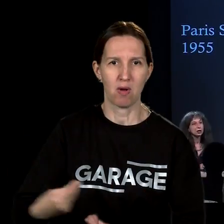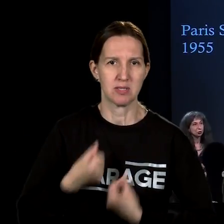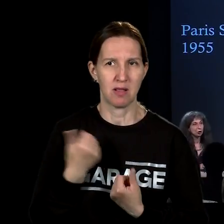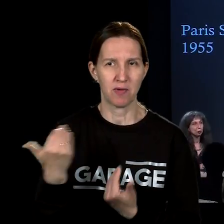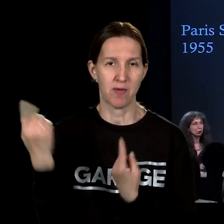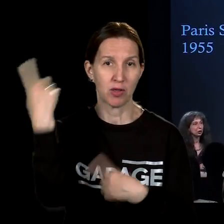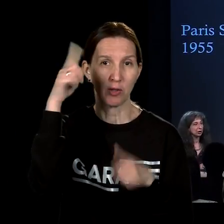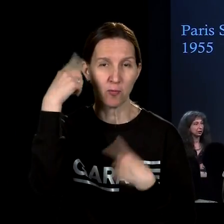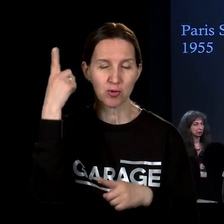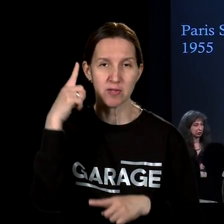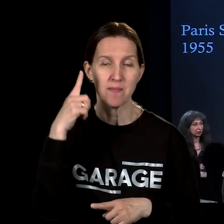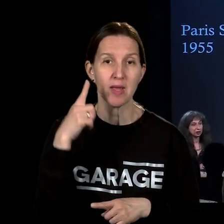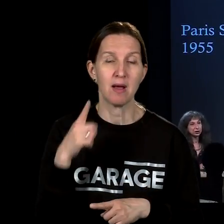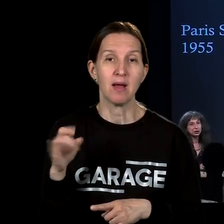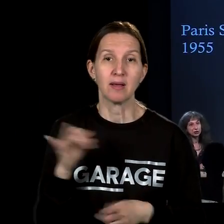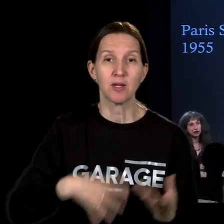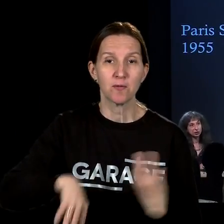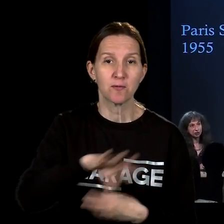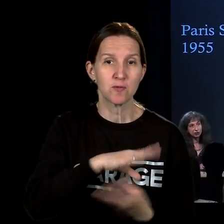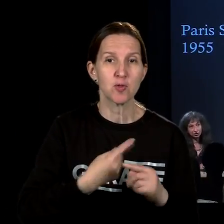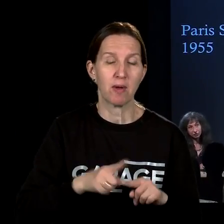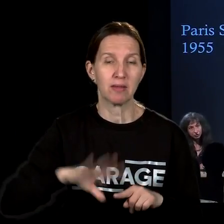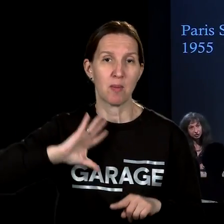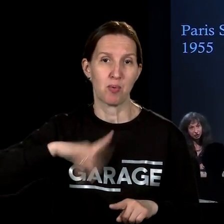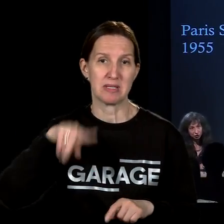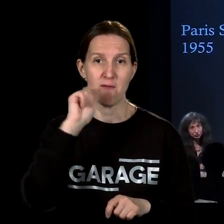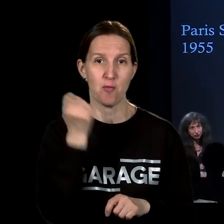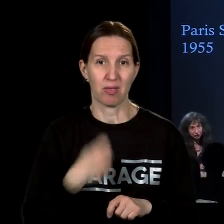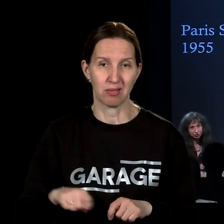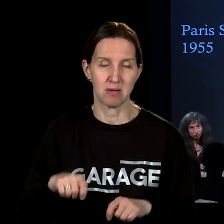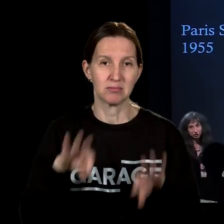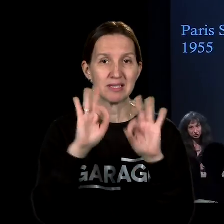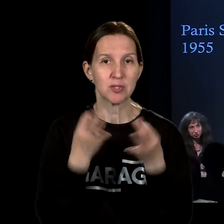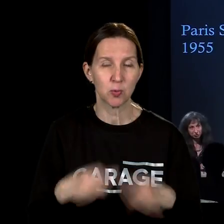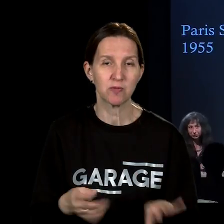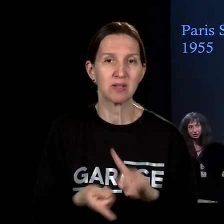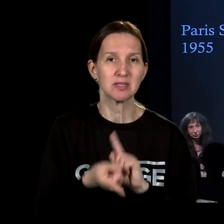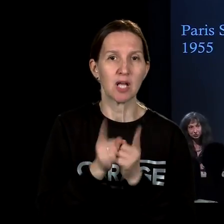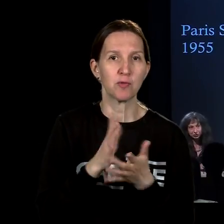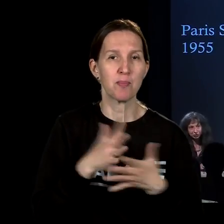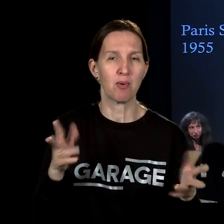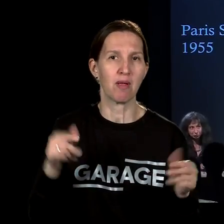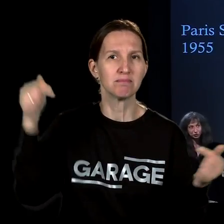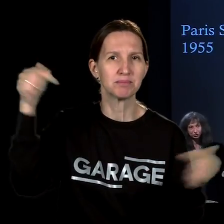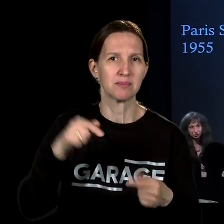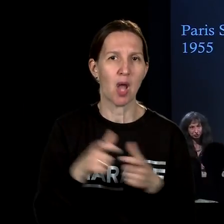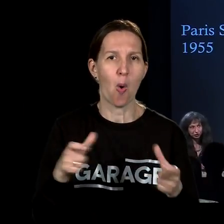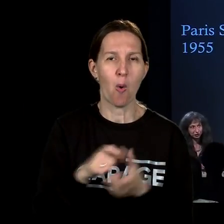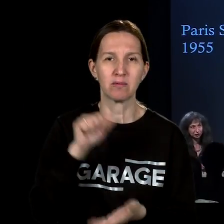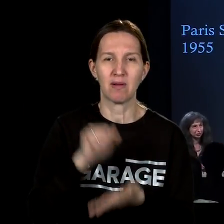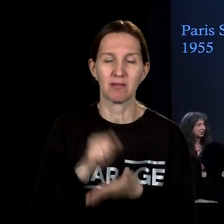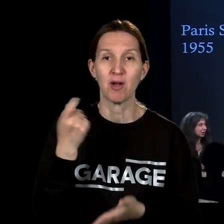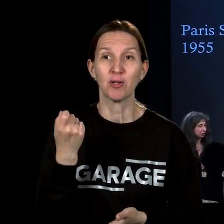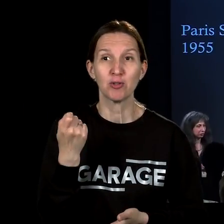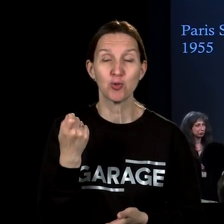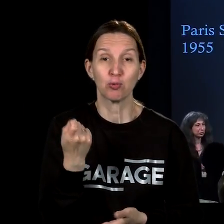да, еще немного, и эта картинка, это те открытки китчевые, да, которые все привозили из Парижа, это постеры, которые